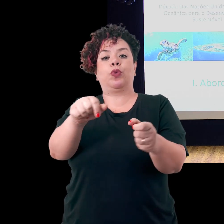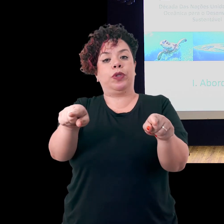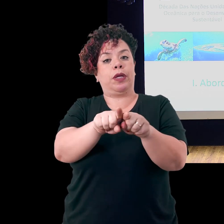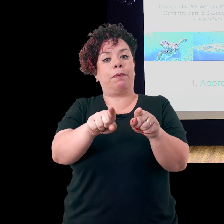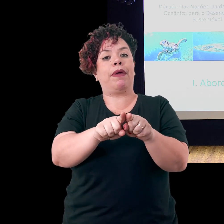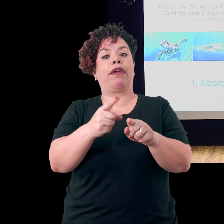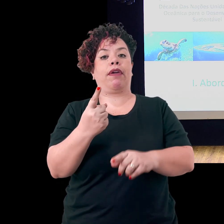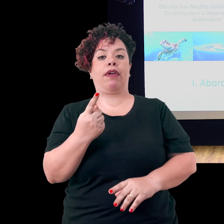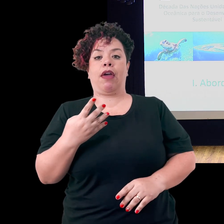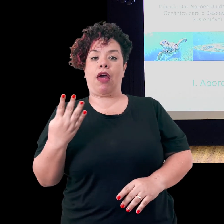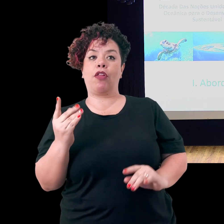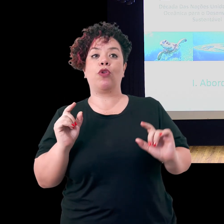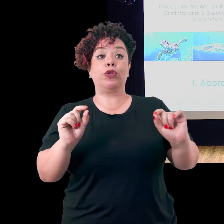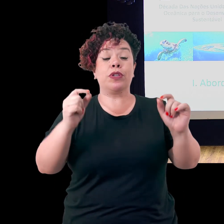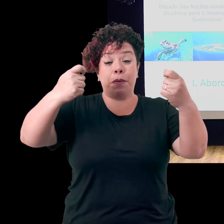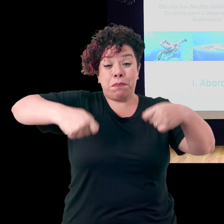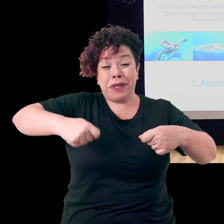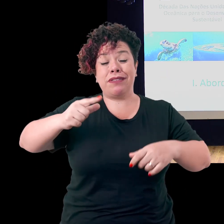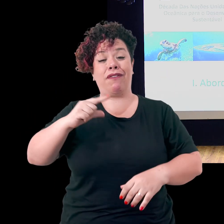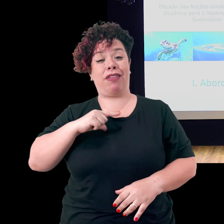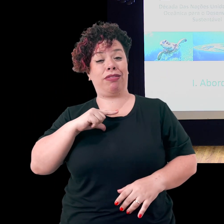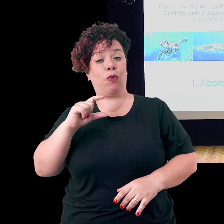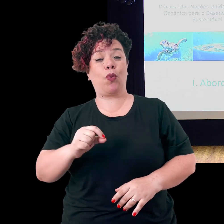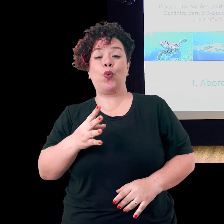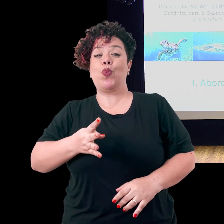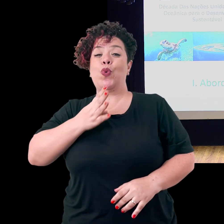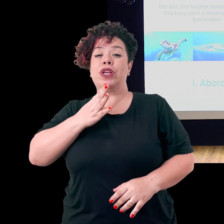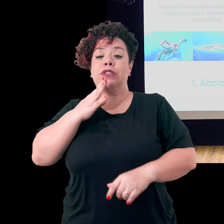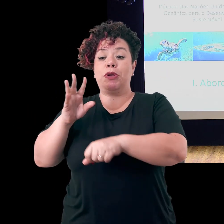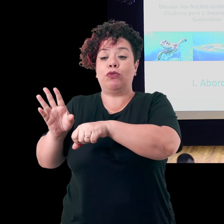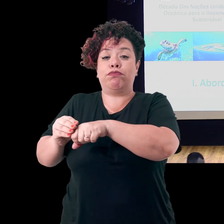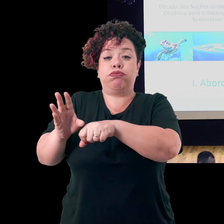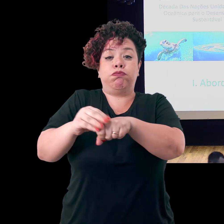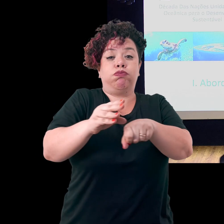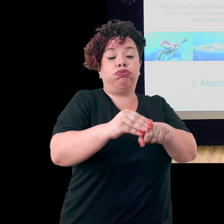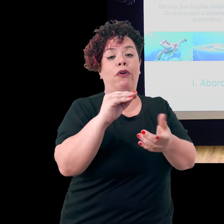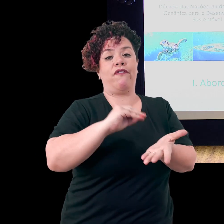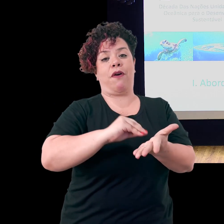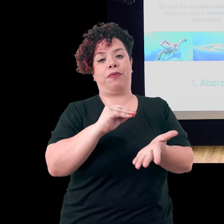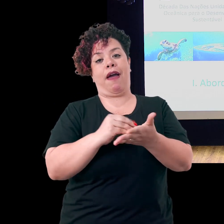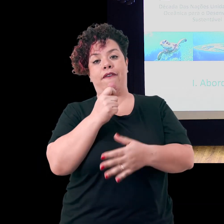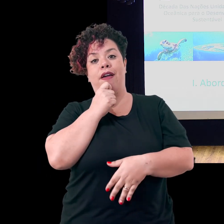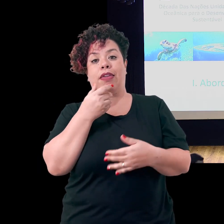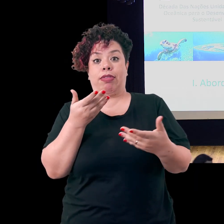era necessário se produzir muito conhecimento que a gente não tinha.